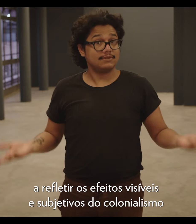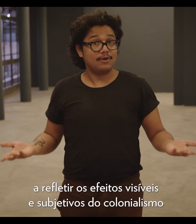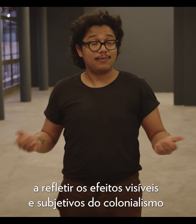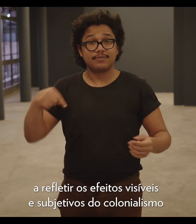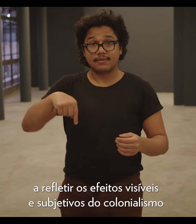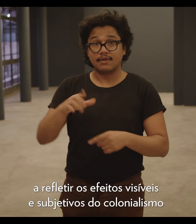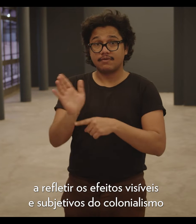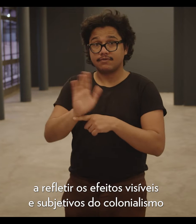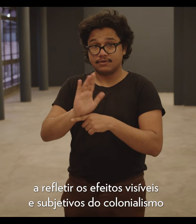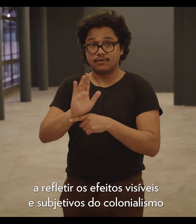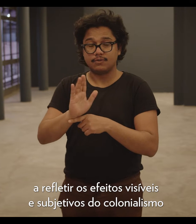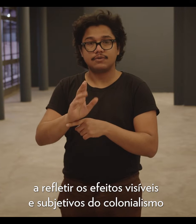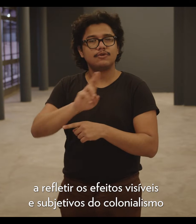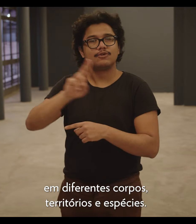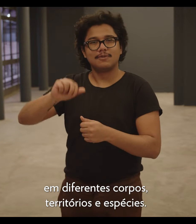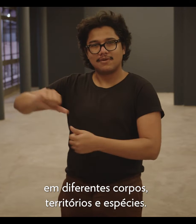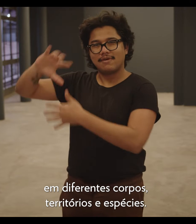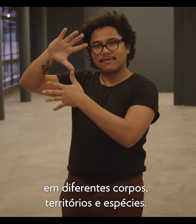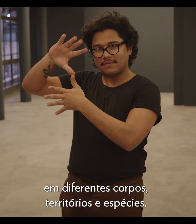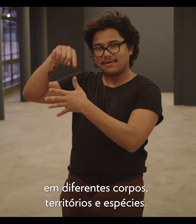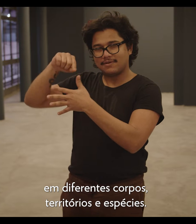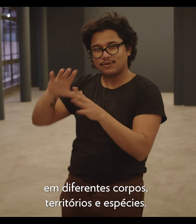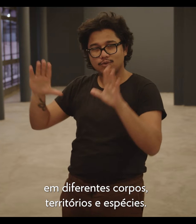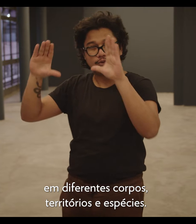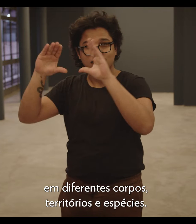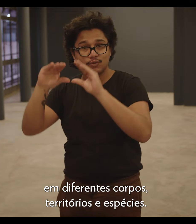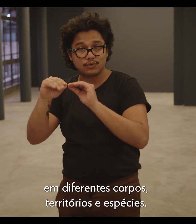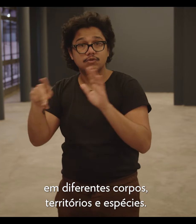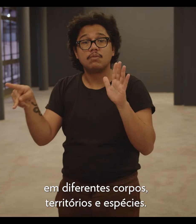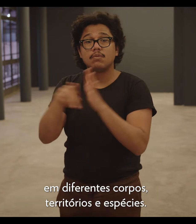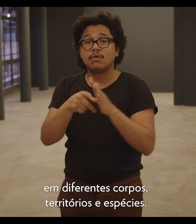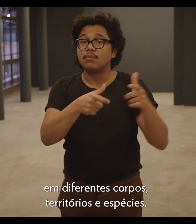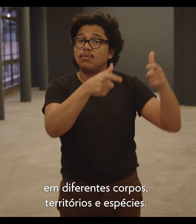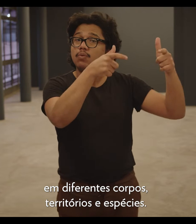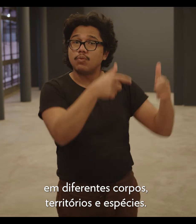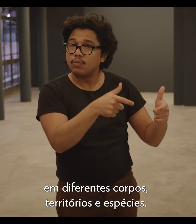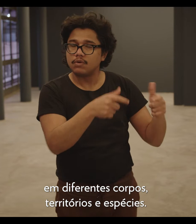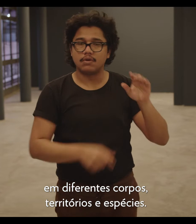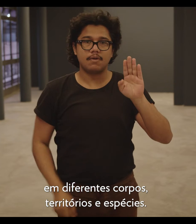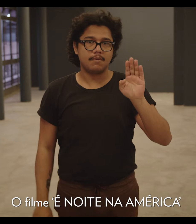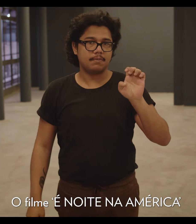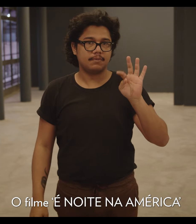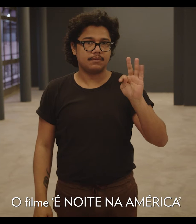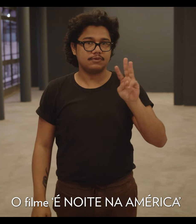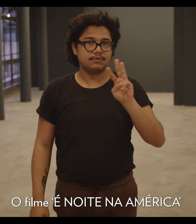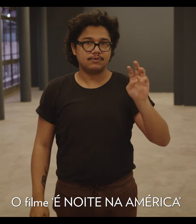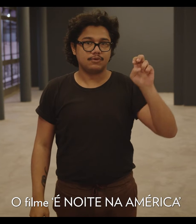visíveis e subjetivos de colonialismo em diferentes corpos e territórios e espécies. O filme Ana de Na América é uma comissão e